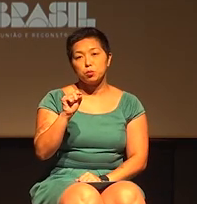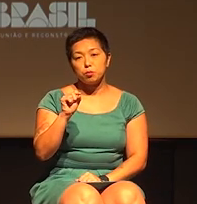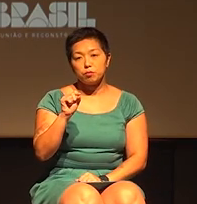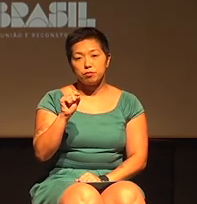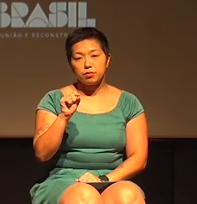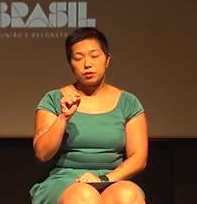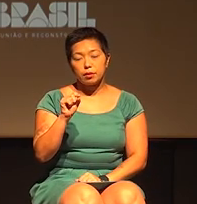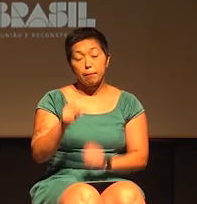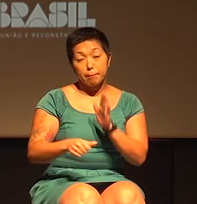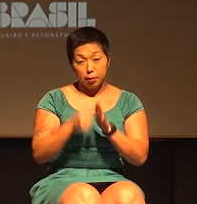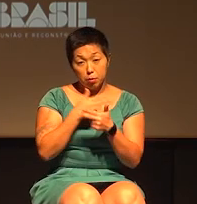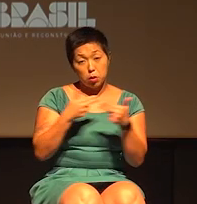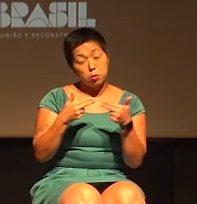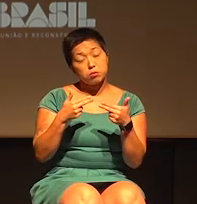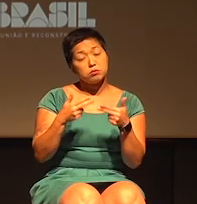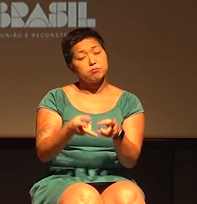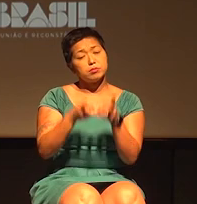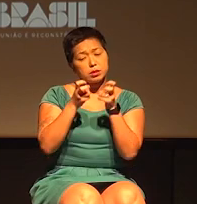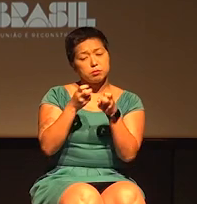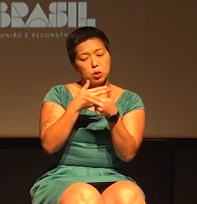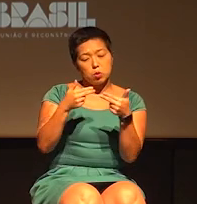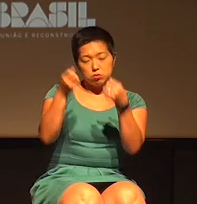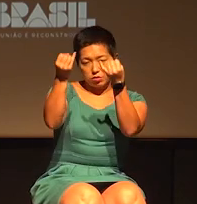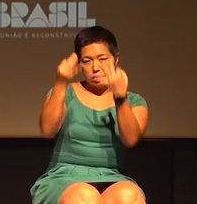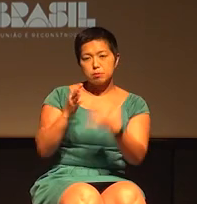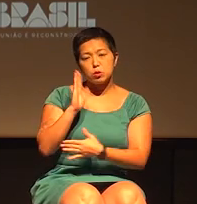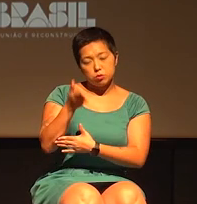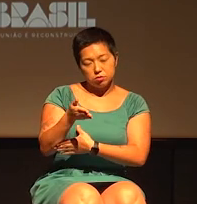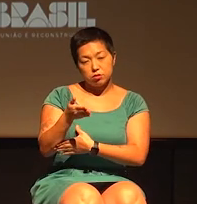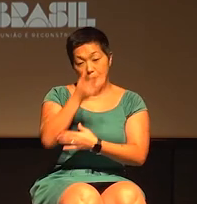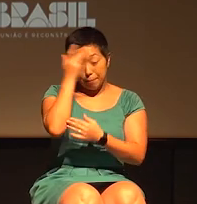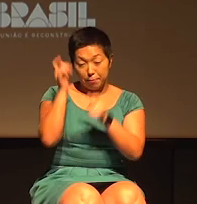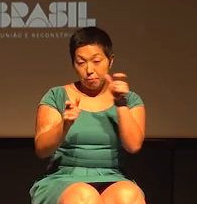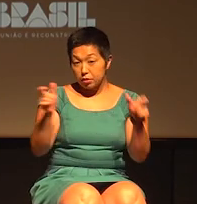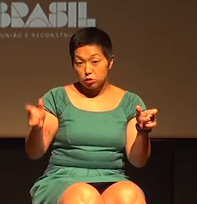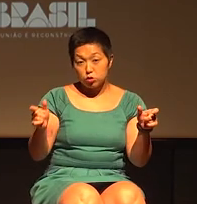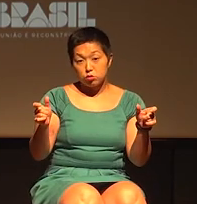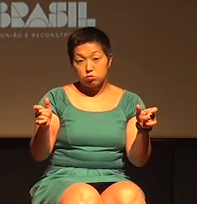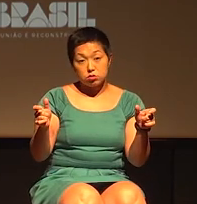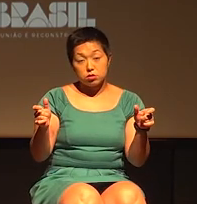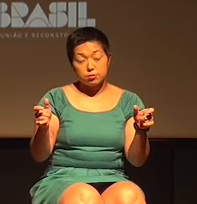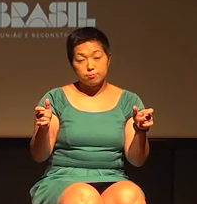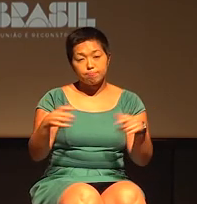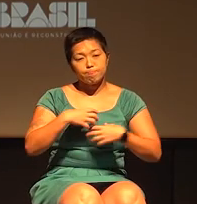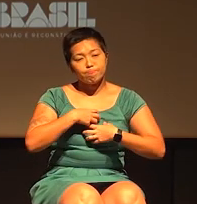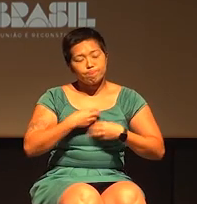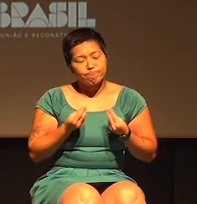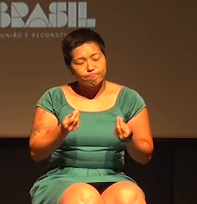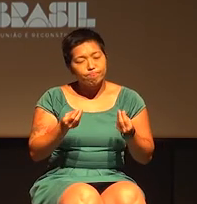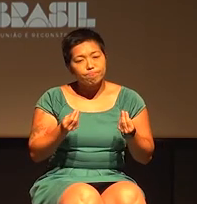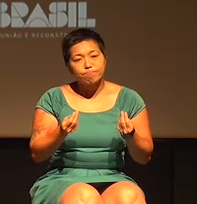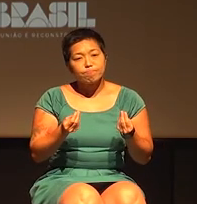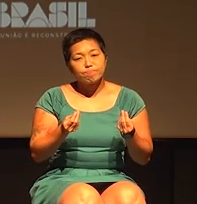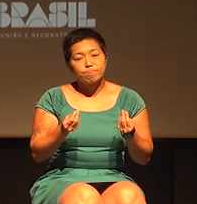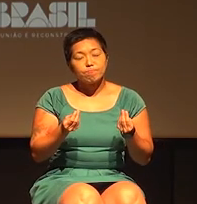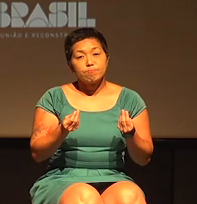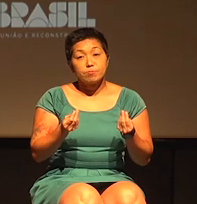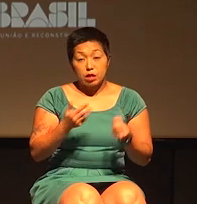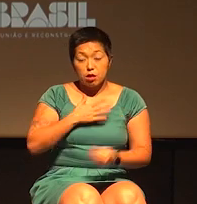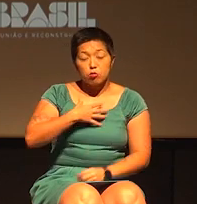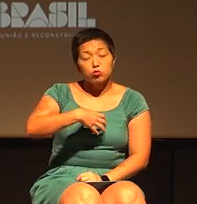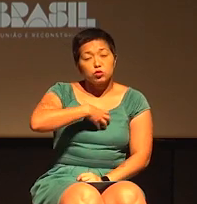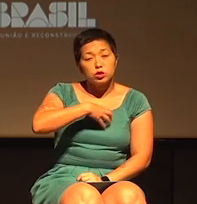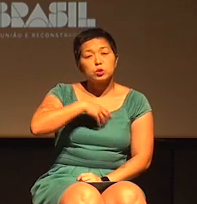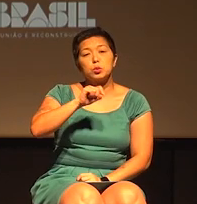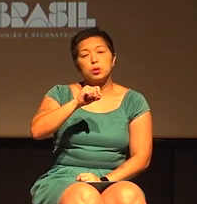é primeiro eu acho que esse essa situação que você citou né da das pessoas que não tinham não sentem um momento porque eu sinto